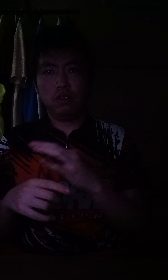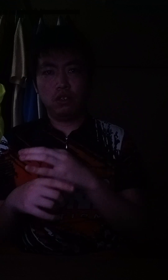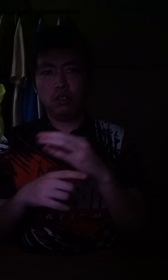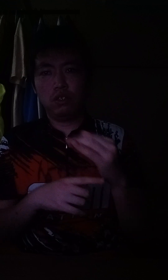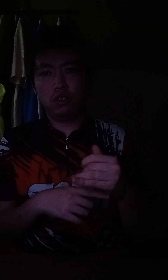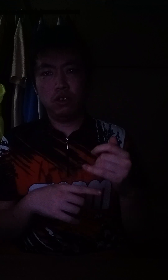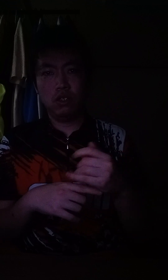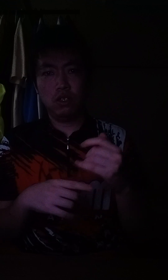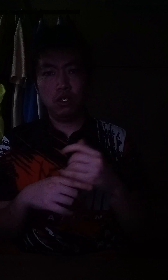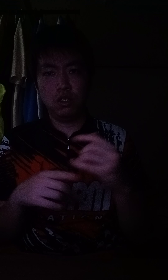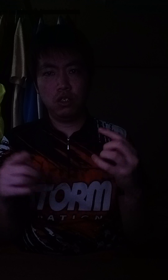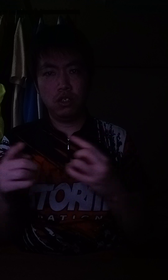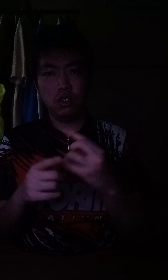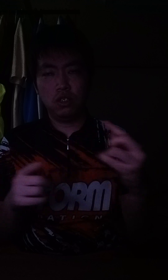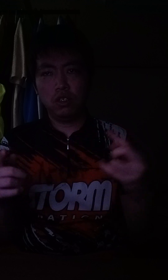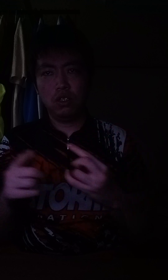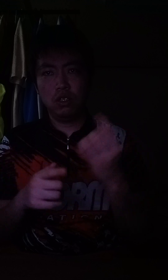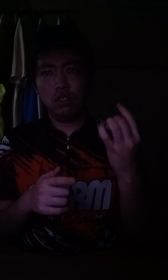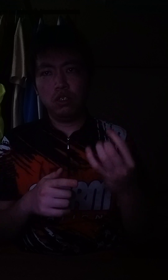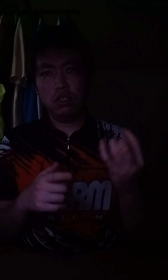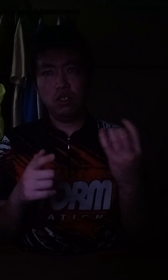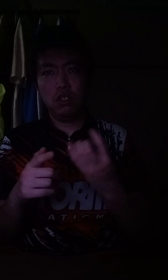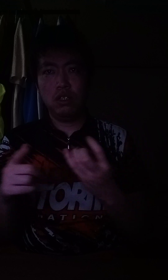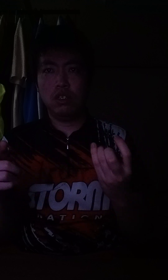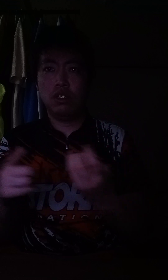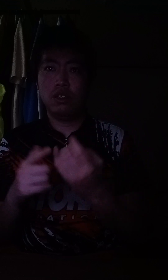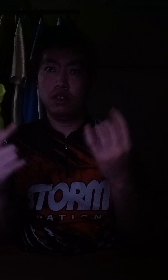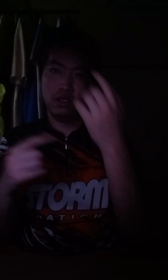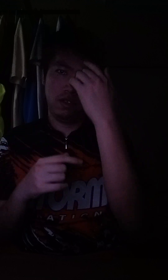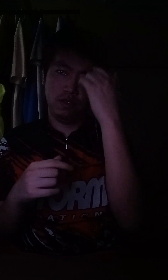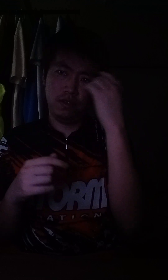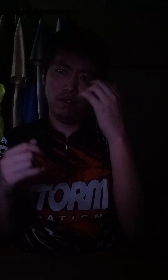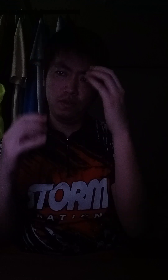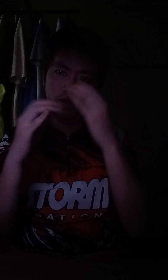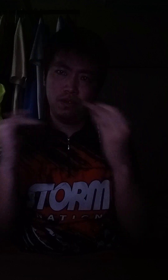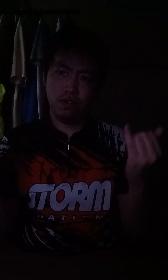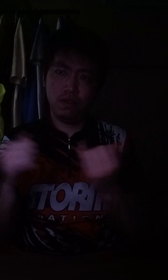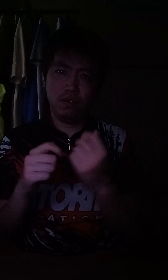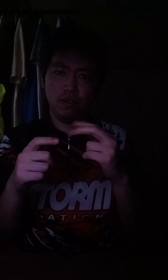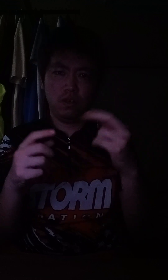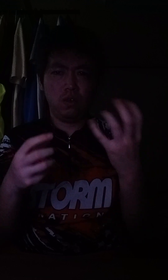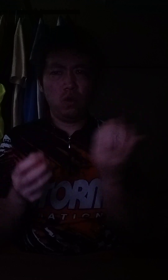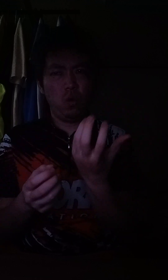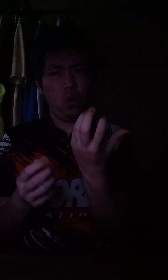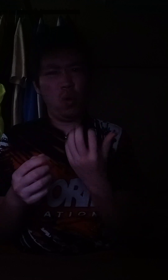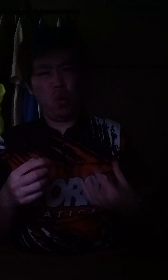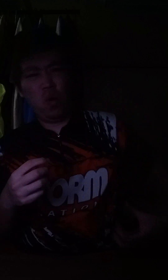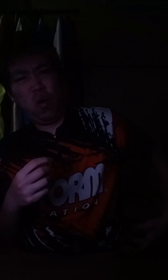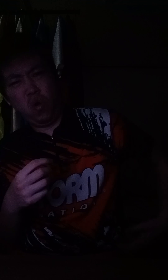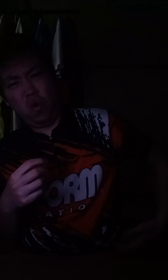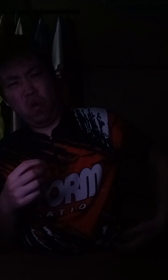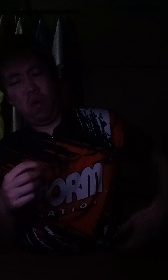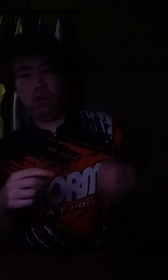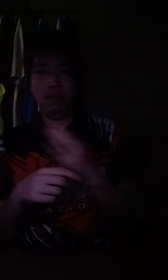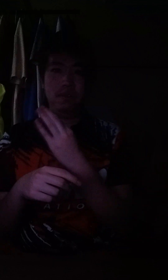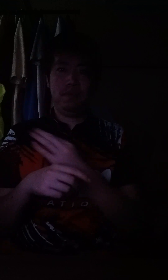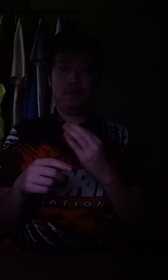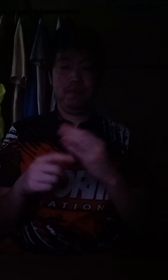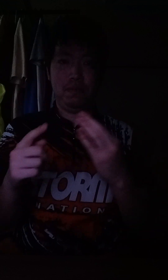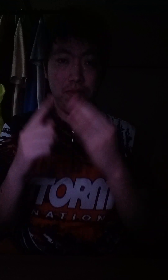그다음에 주변의 그 직장이나 내장기관을 이제 보호해주는 꼬리뼈가 발생이 안 된 형태였었고,